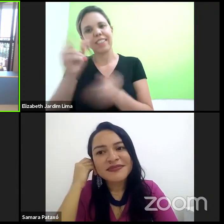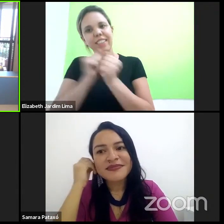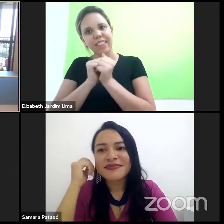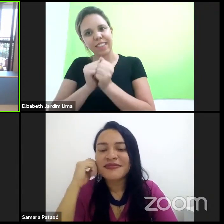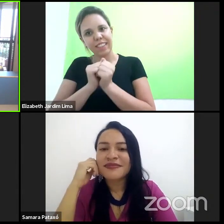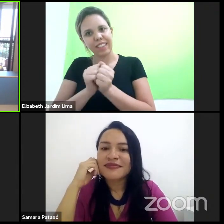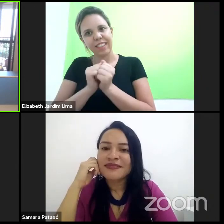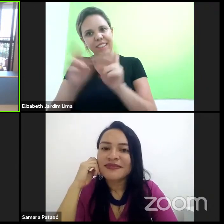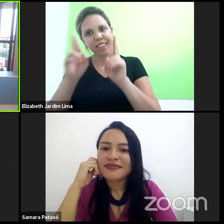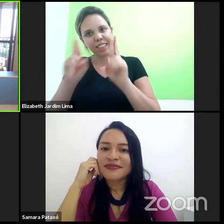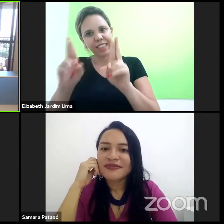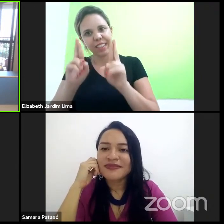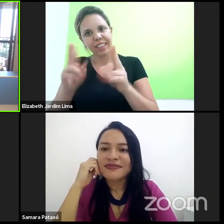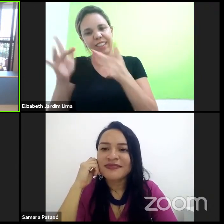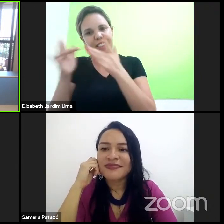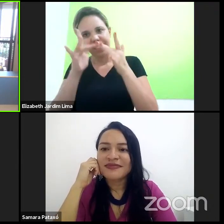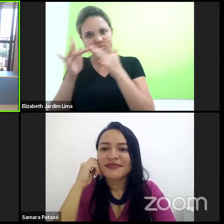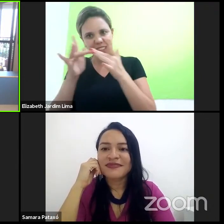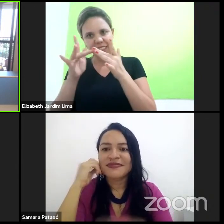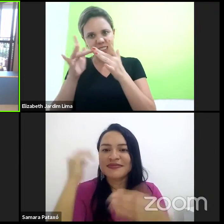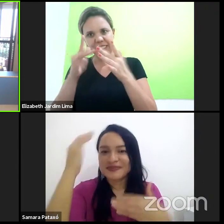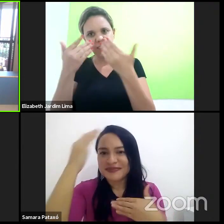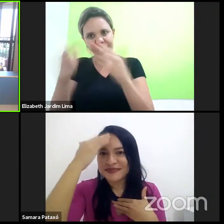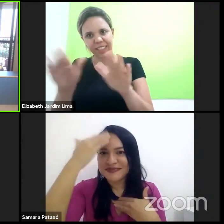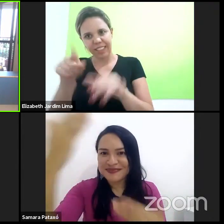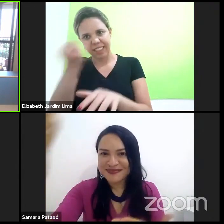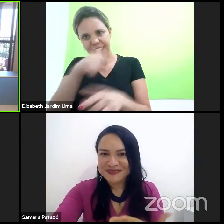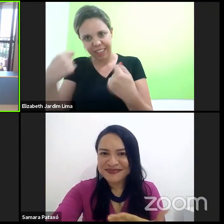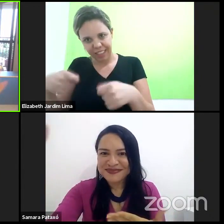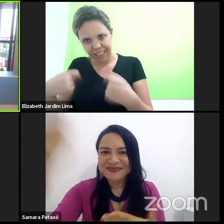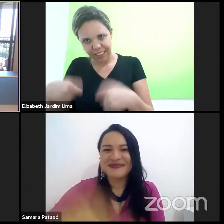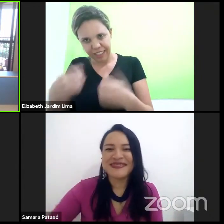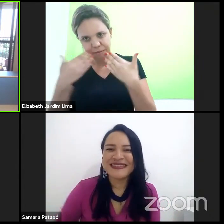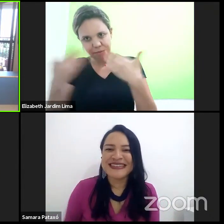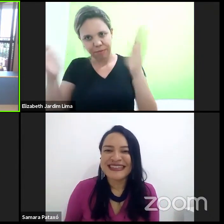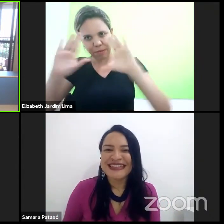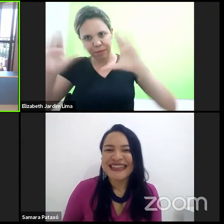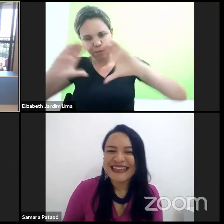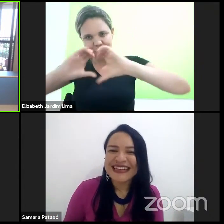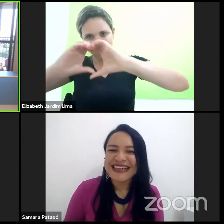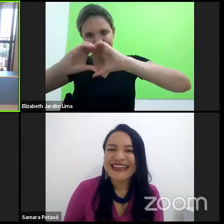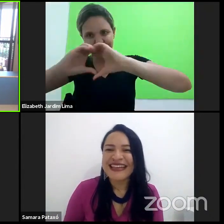espero que a gente mantenha contato, eu também estou à disposição para o que vocês precisarem. Um